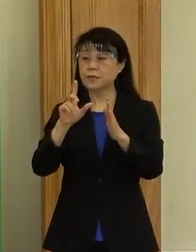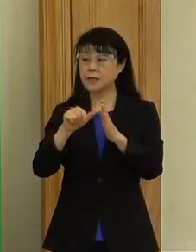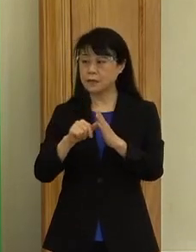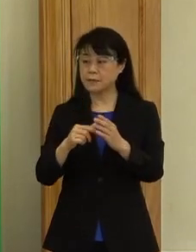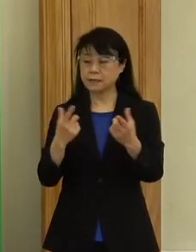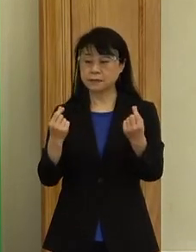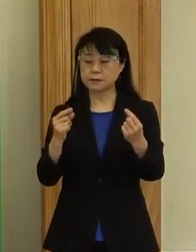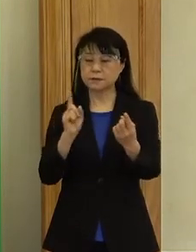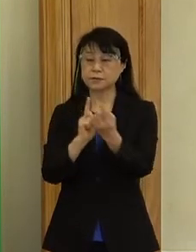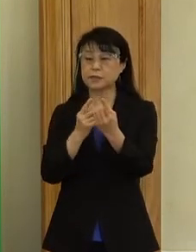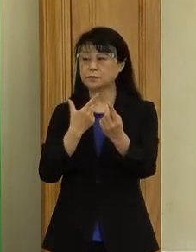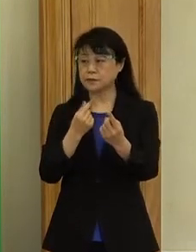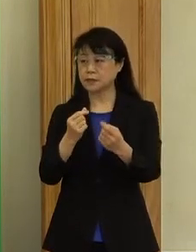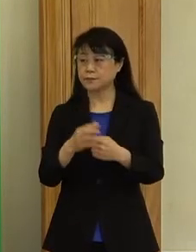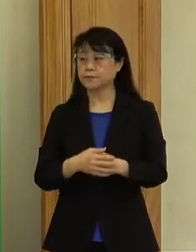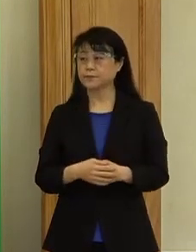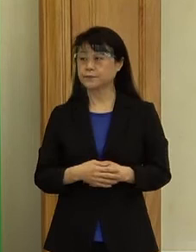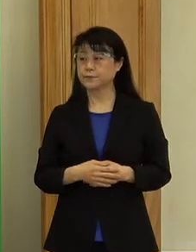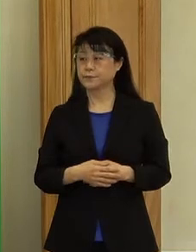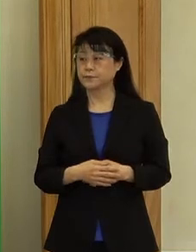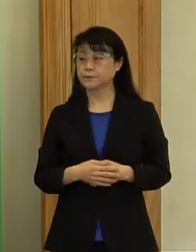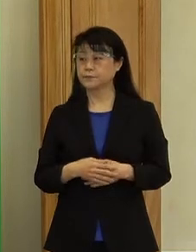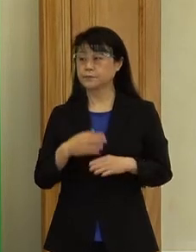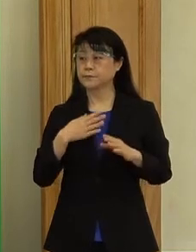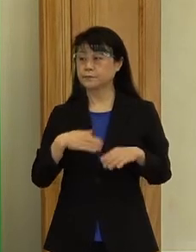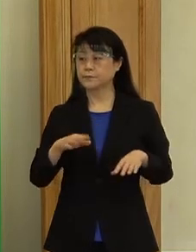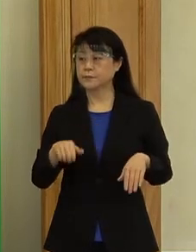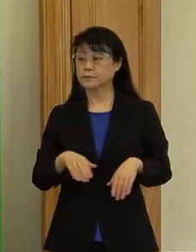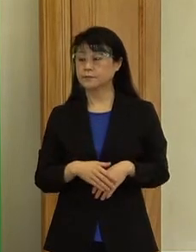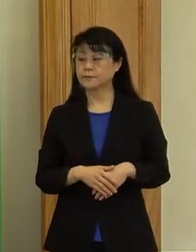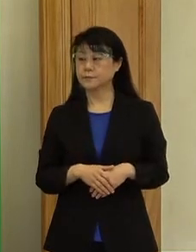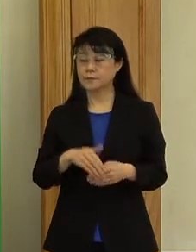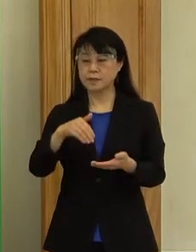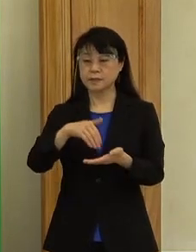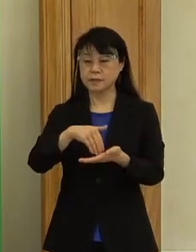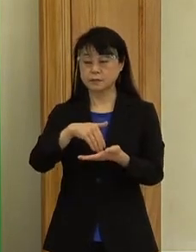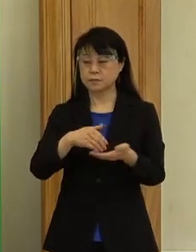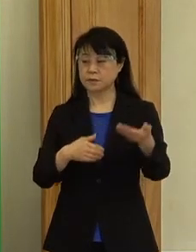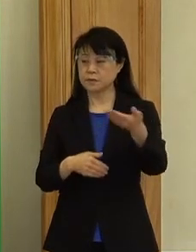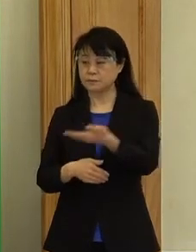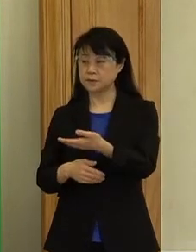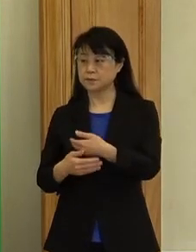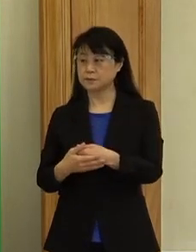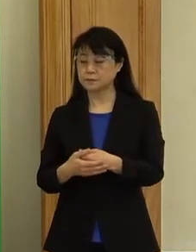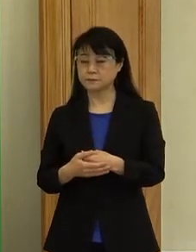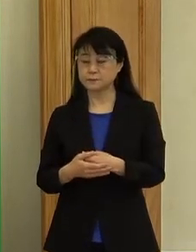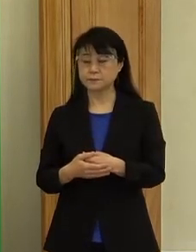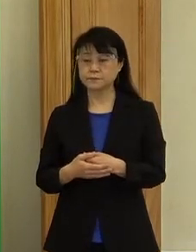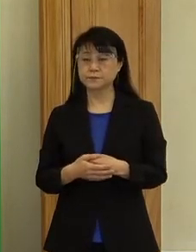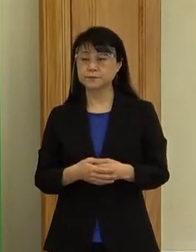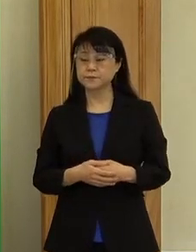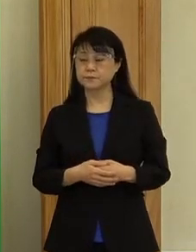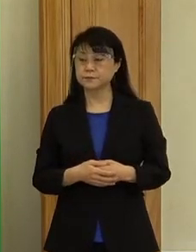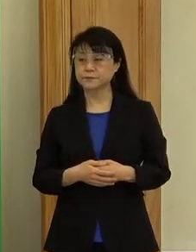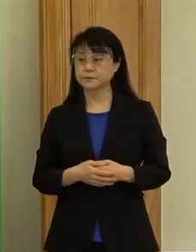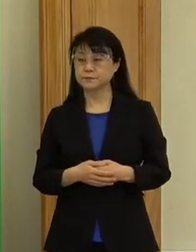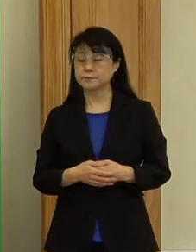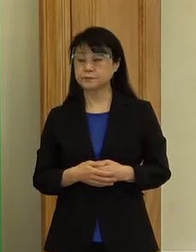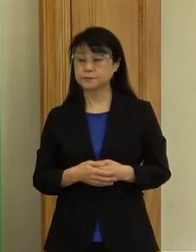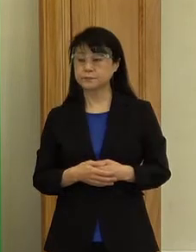対応したいと思います。 わかりました。あと最後ちょっと言いづらい質問かもだと思うんですけ